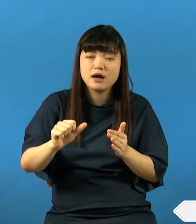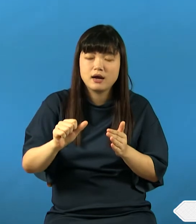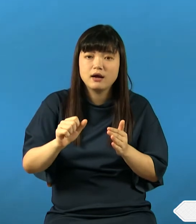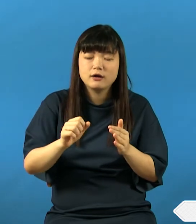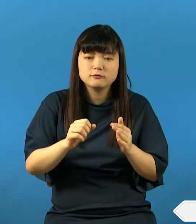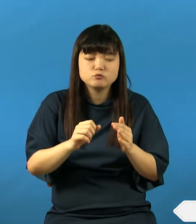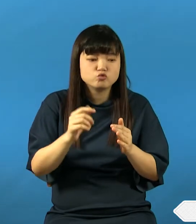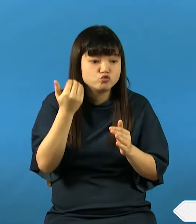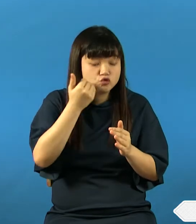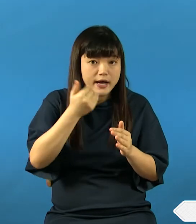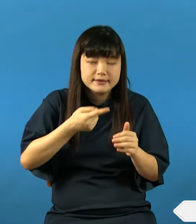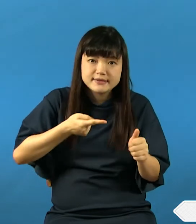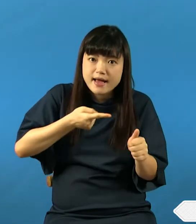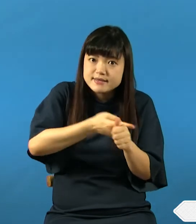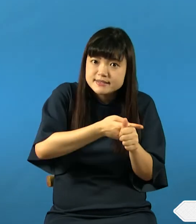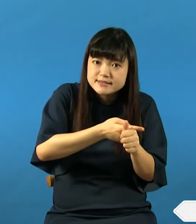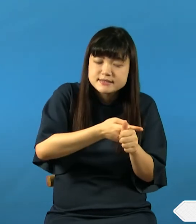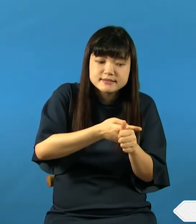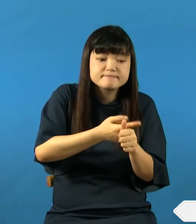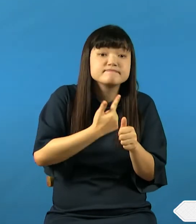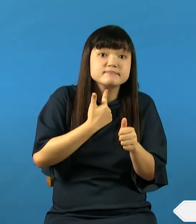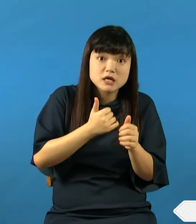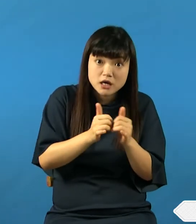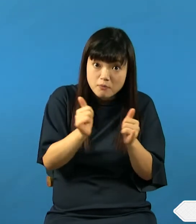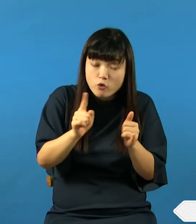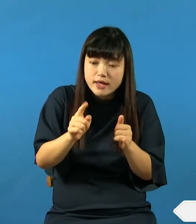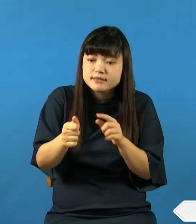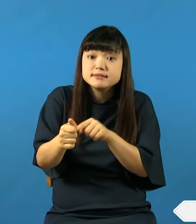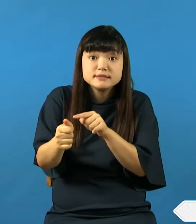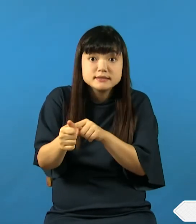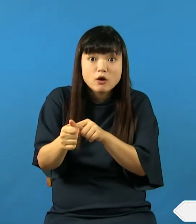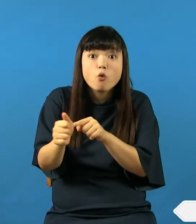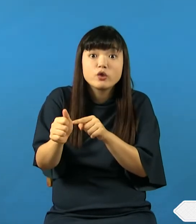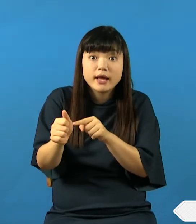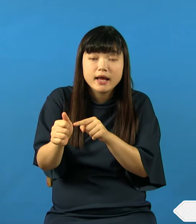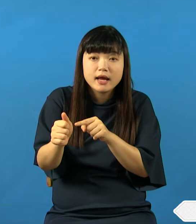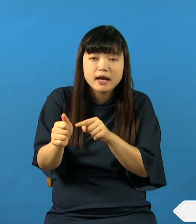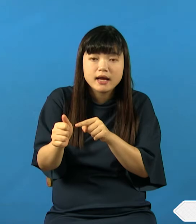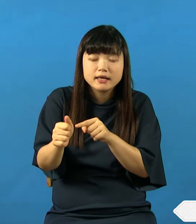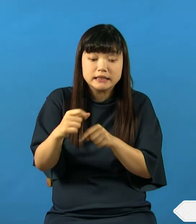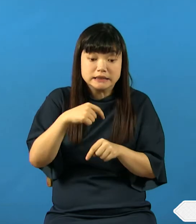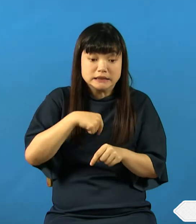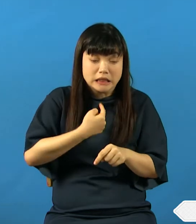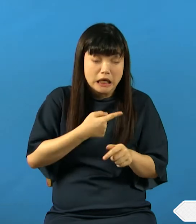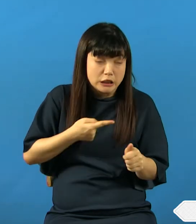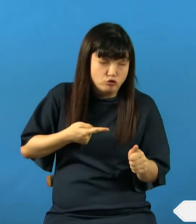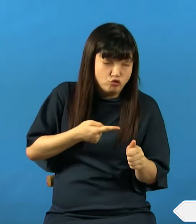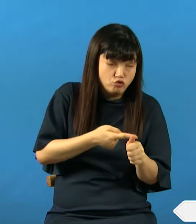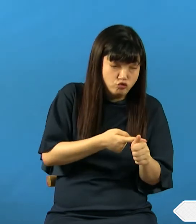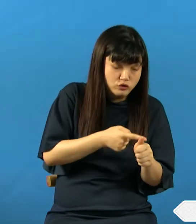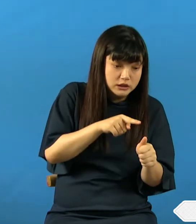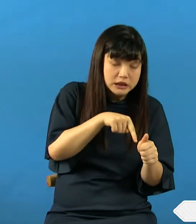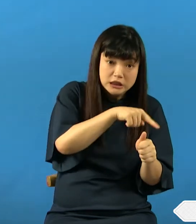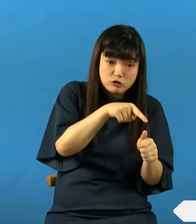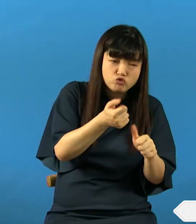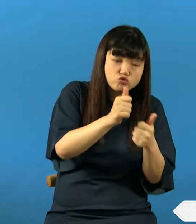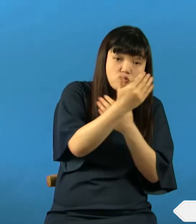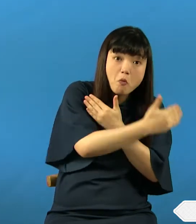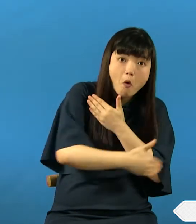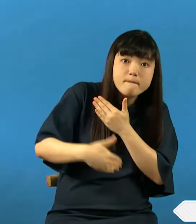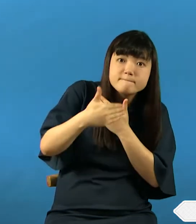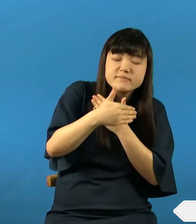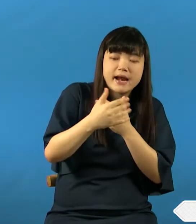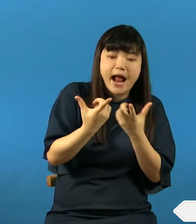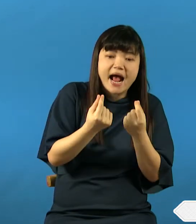누가 살인을 저지르면 그 사람에게 이제 형벌을 가하는데 그 살인자를 자기가 죽인 시체하고